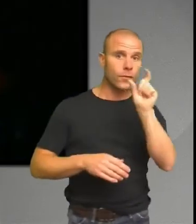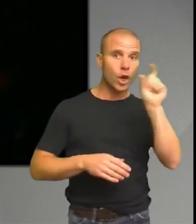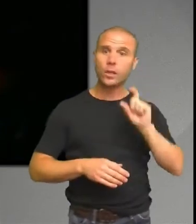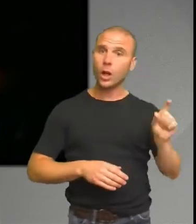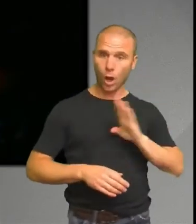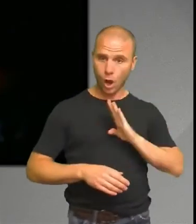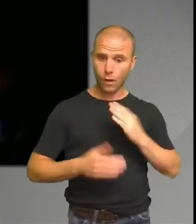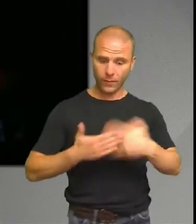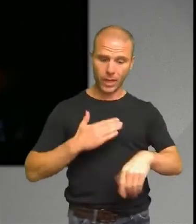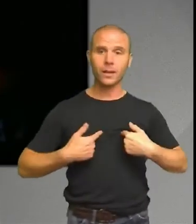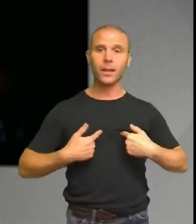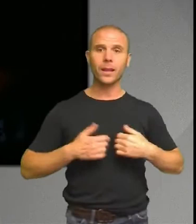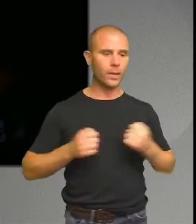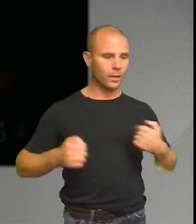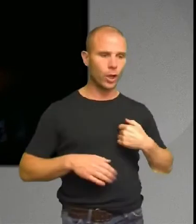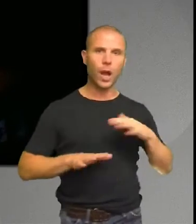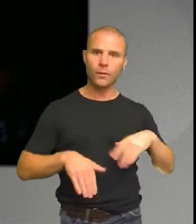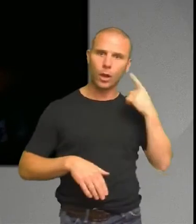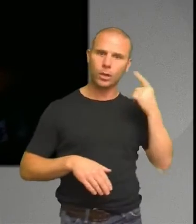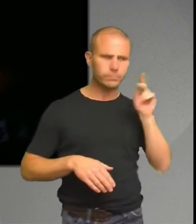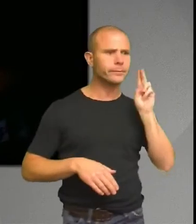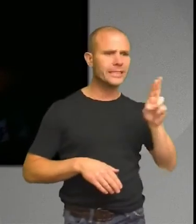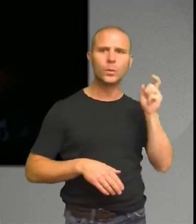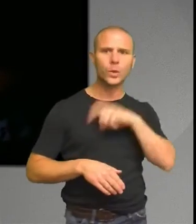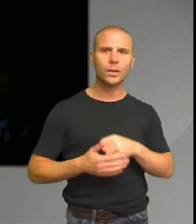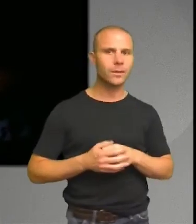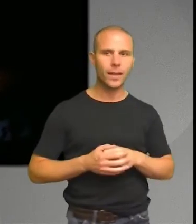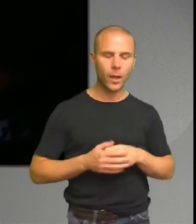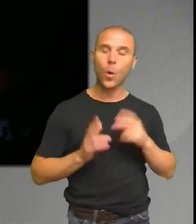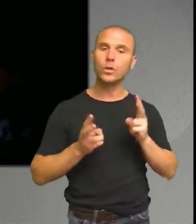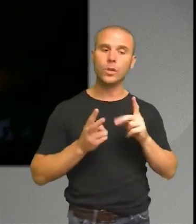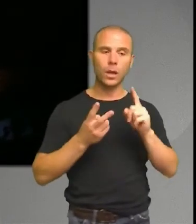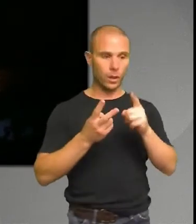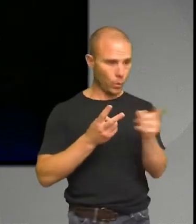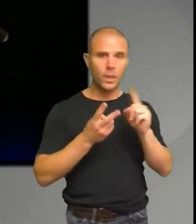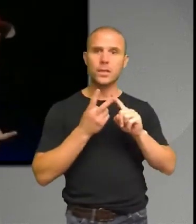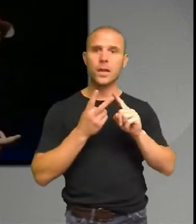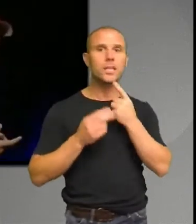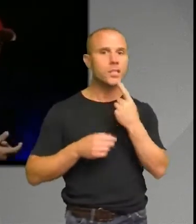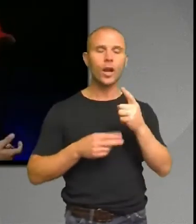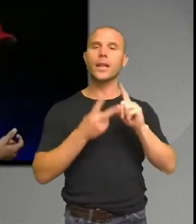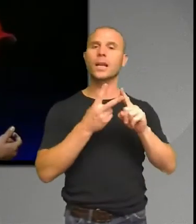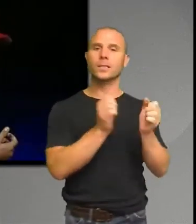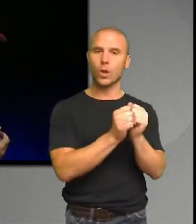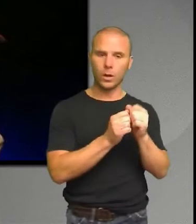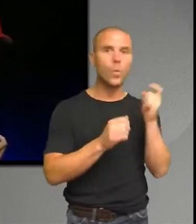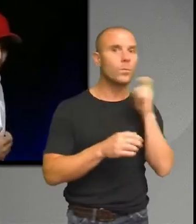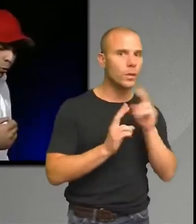Men de sa att det var omöjligt. Och det fick mig att tänka på en annan grej. Att de sa att det var en annan sak som var omöjlig när jag gick i ettan.